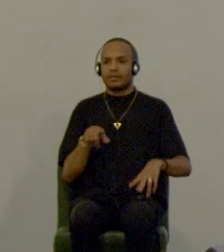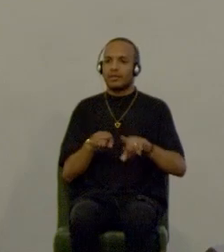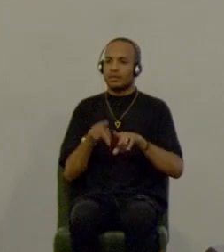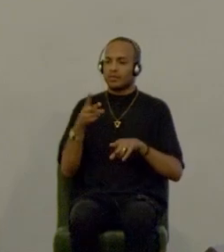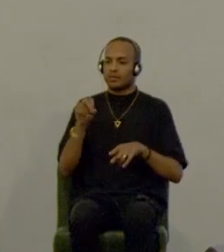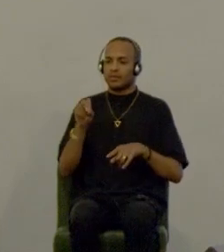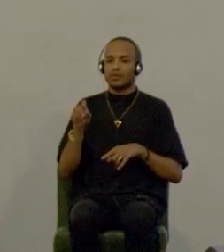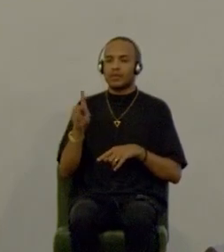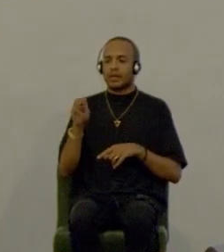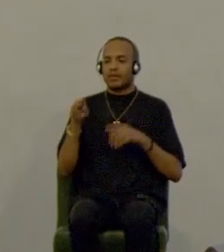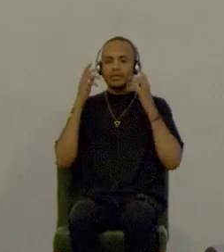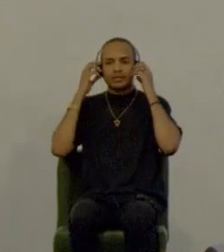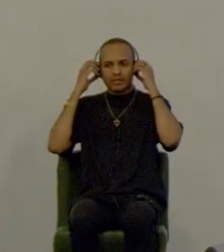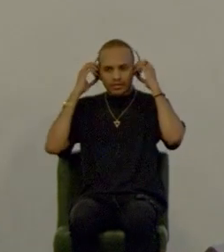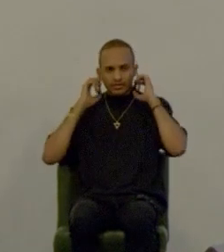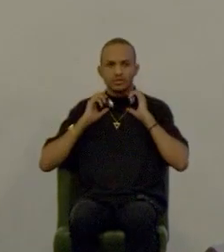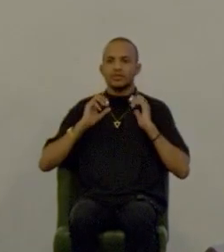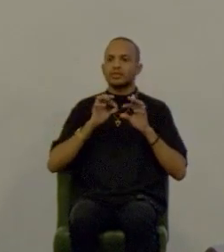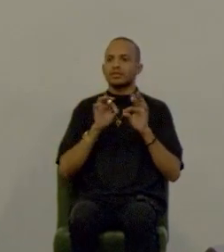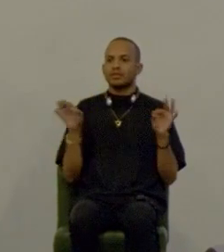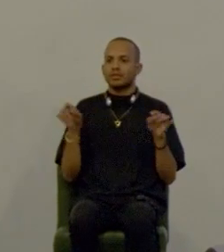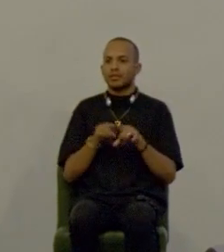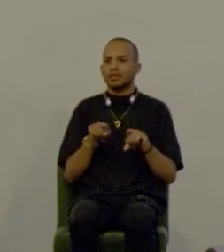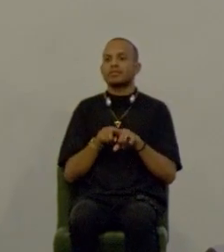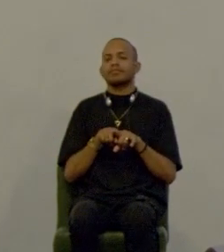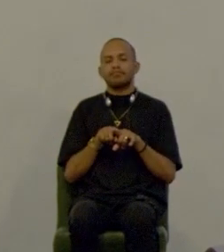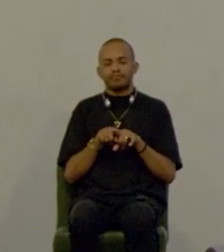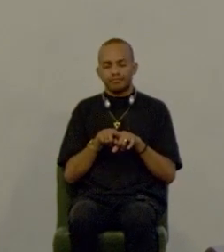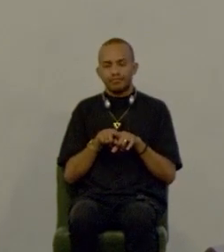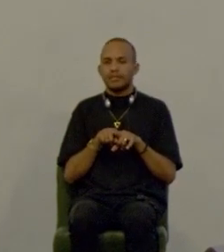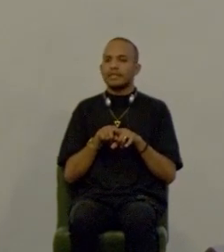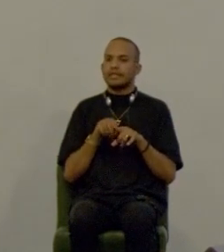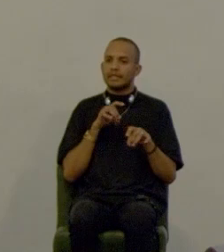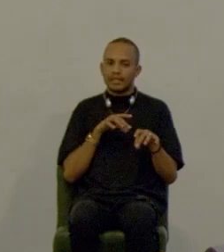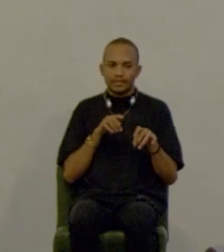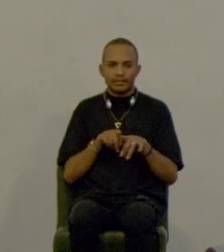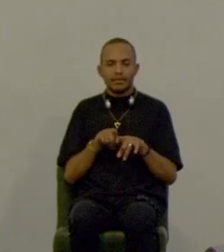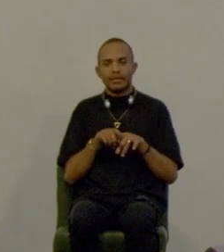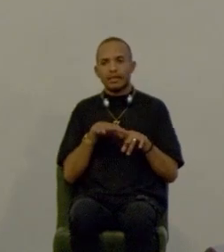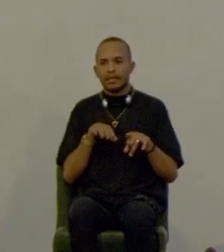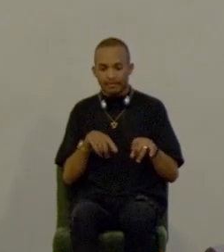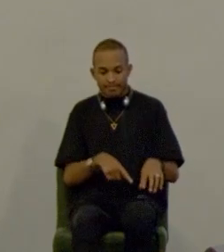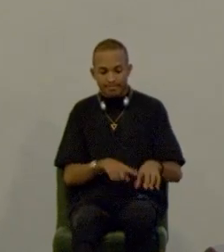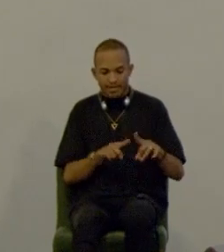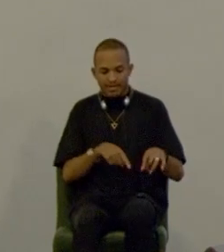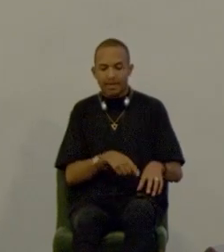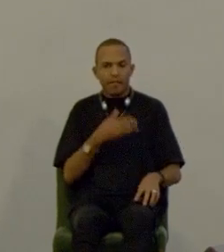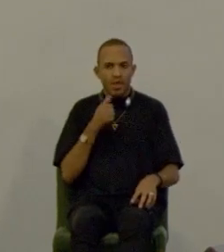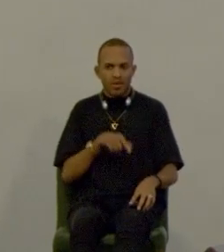200 quilômetros de distância de fazendas onde se planta soja, com técnicas de mecanização super sofisticadas.